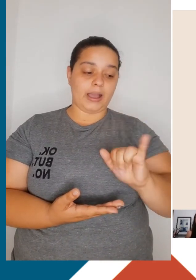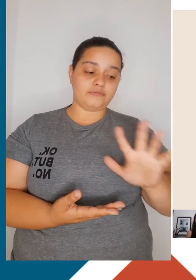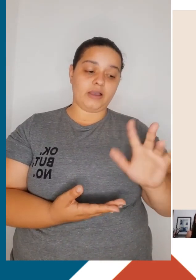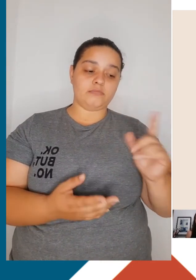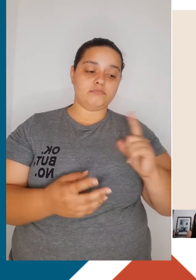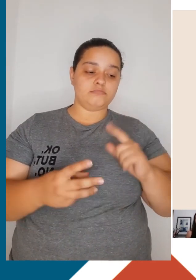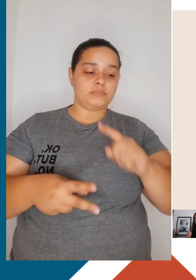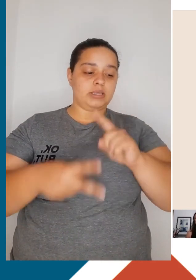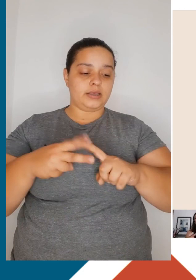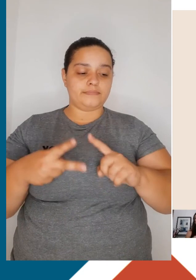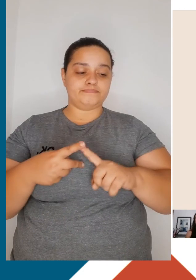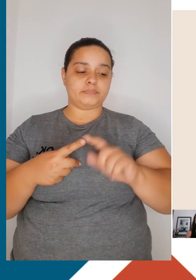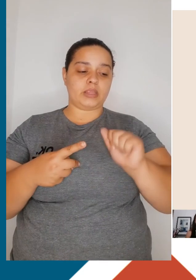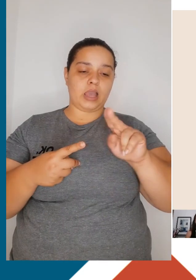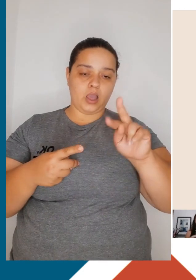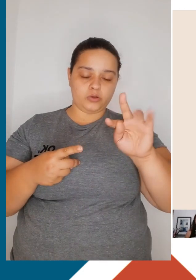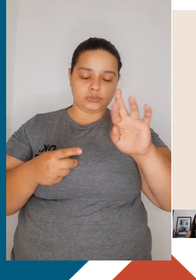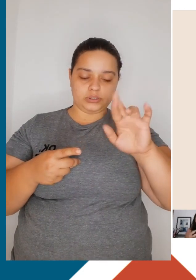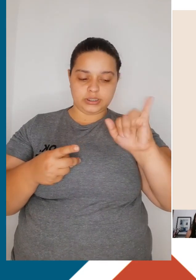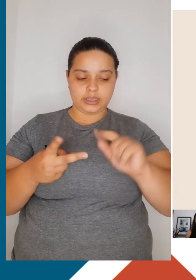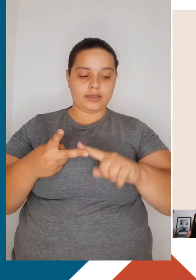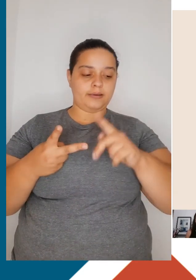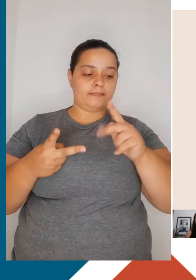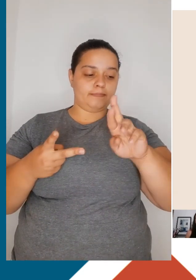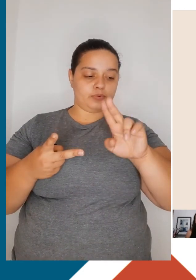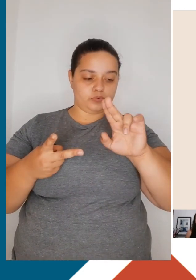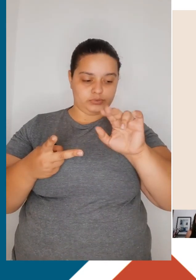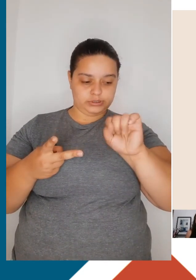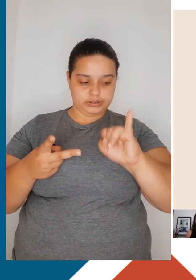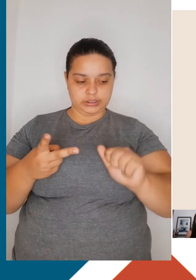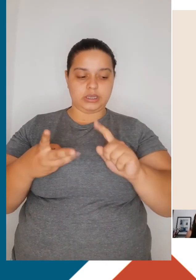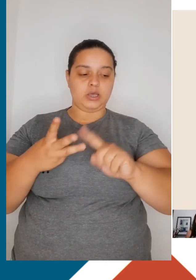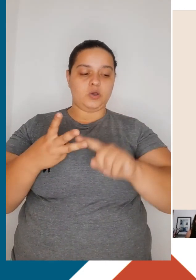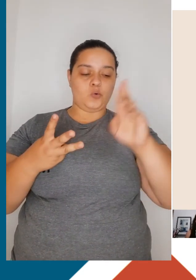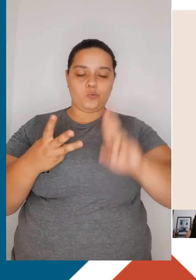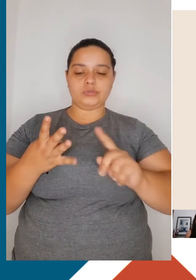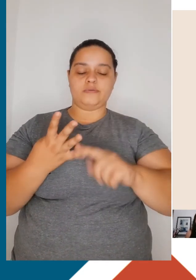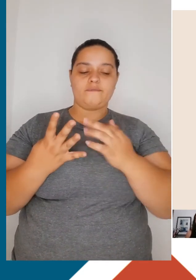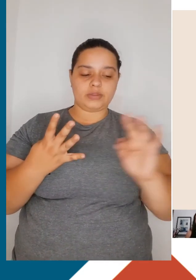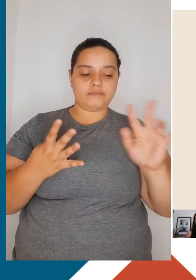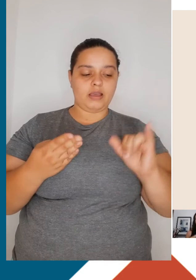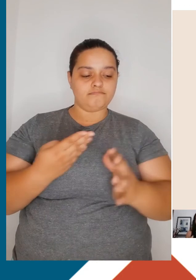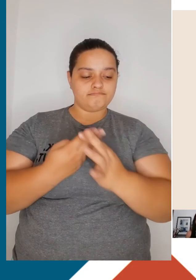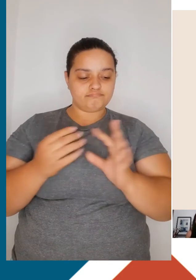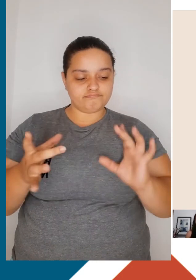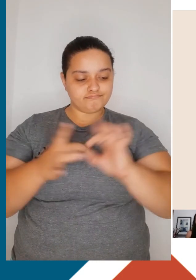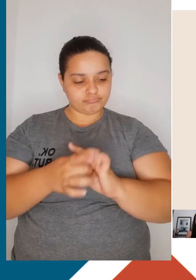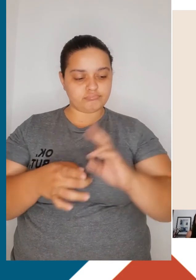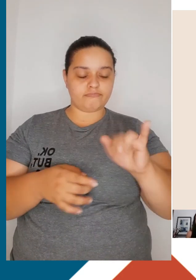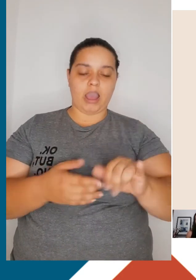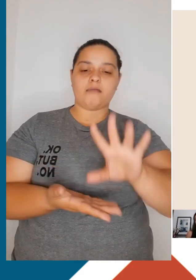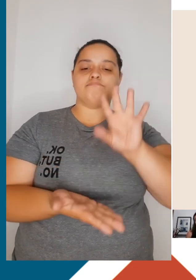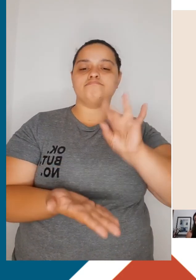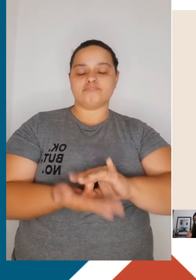com a intenção de, então, conseguir manter os interesses e a hegemonia, a manutenção dessas